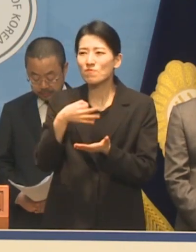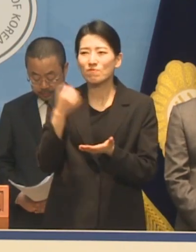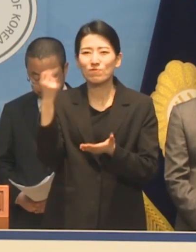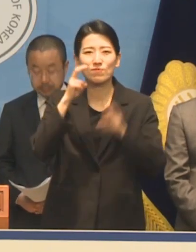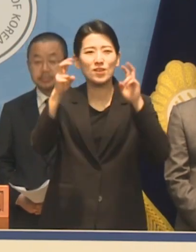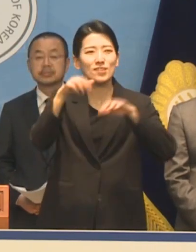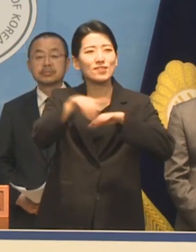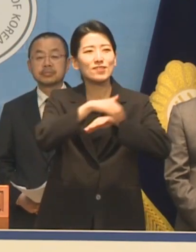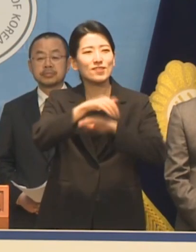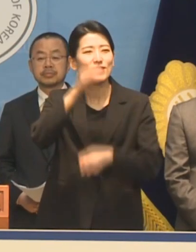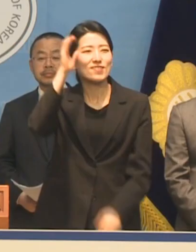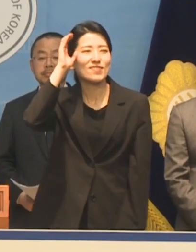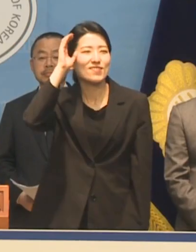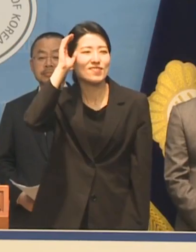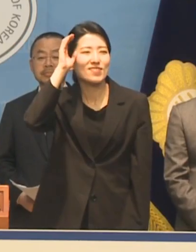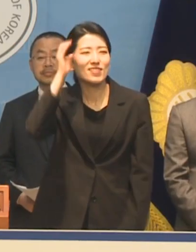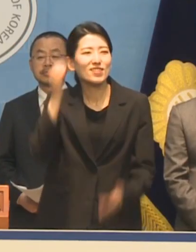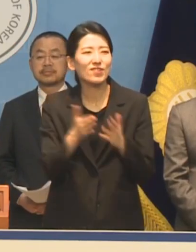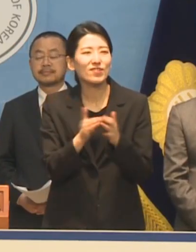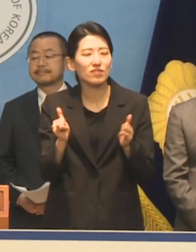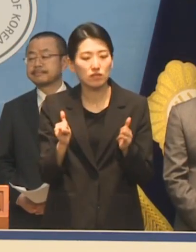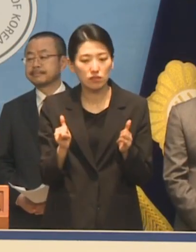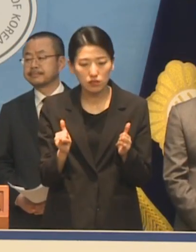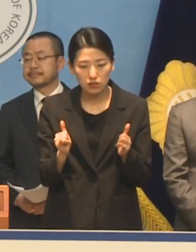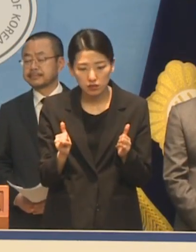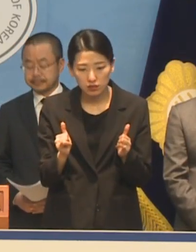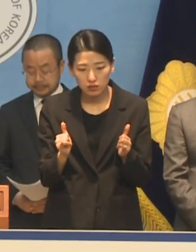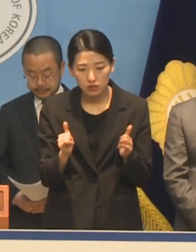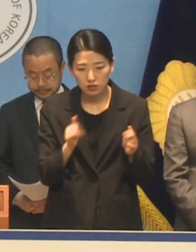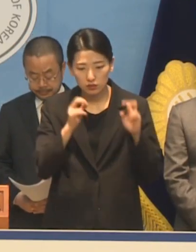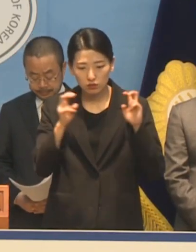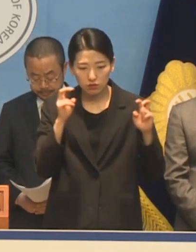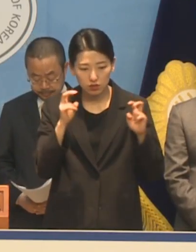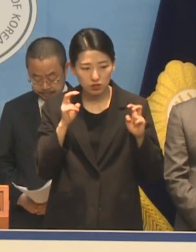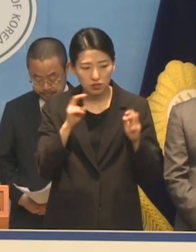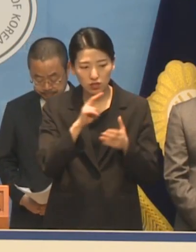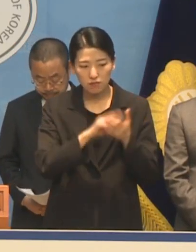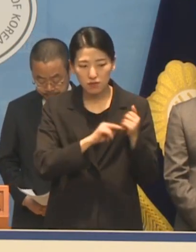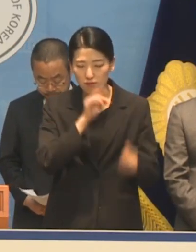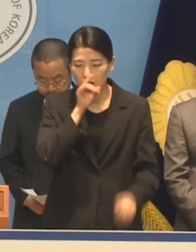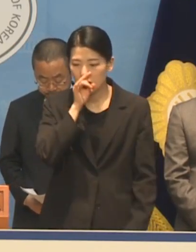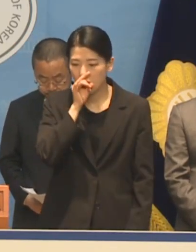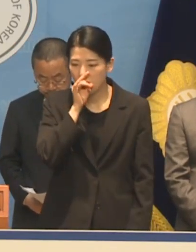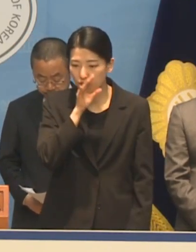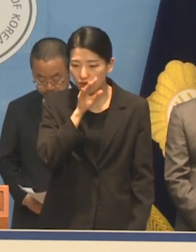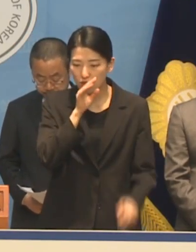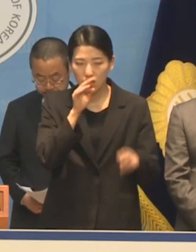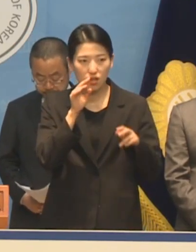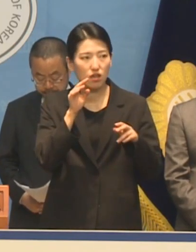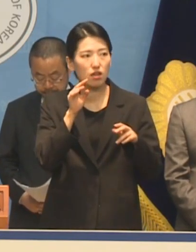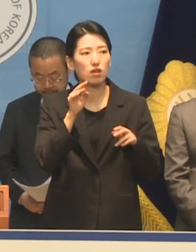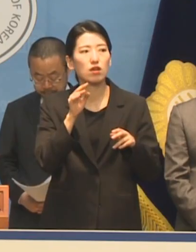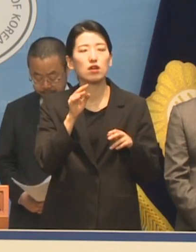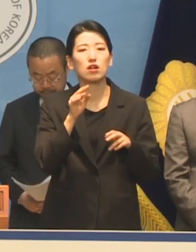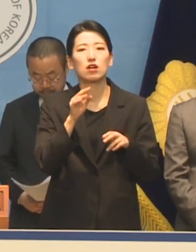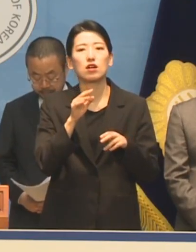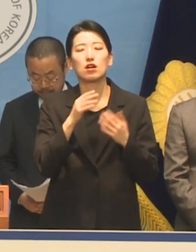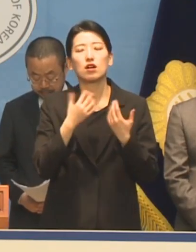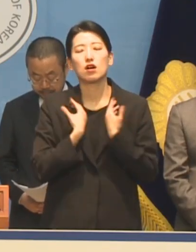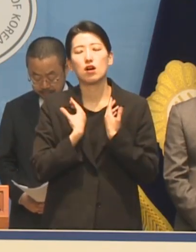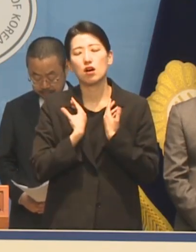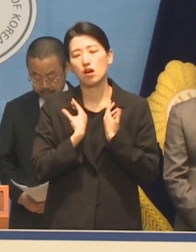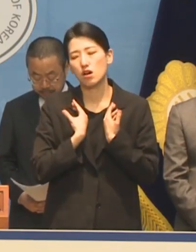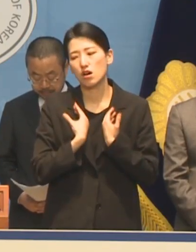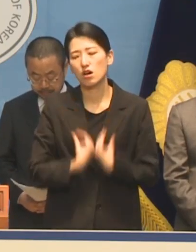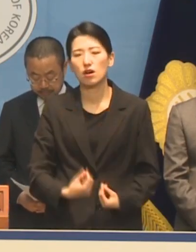대유 위니아 노조원 여러분들의 실망과 좌절은 이루 말할 수 없을 정도일 것입니다. 기합